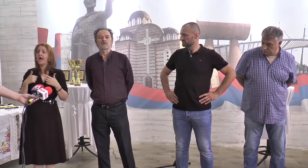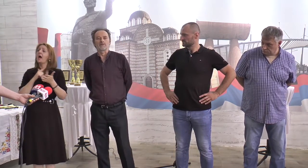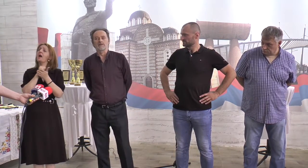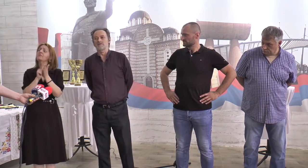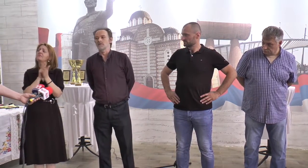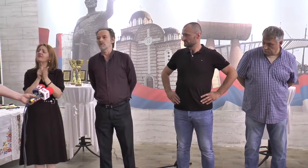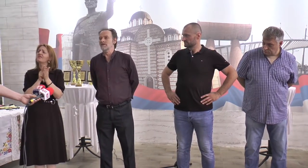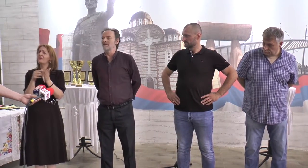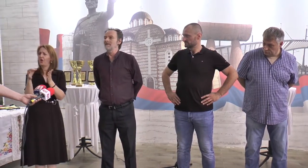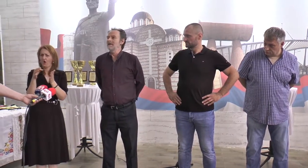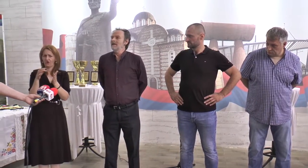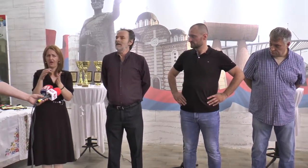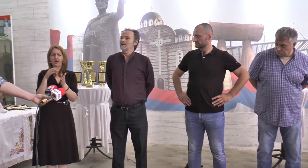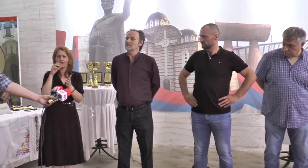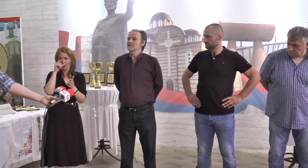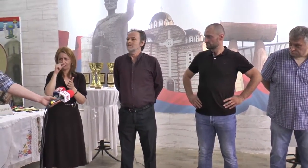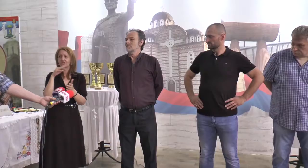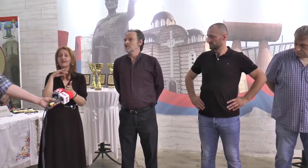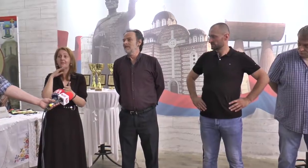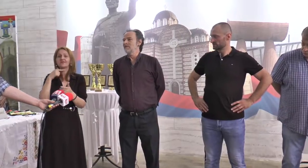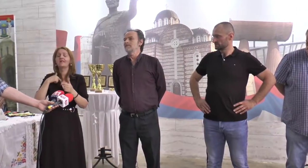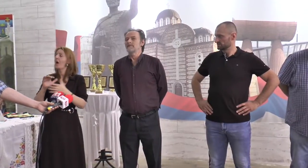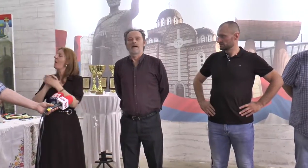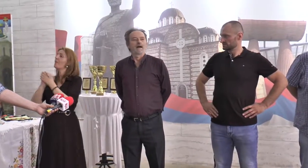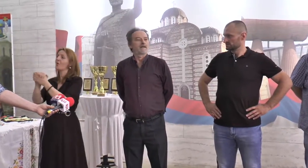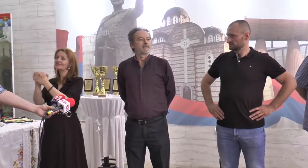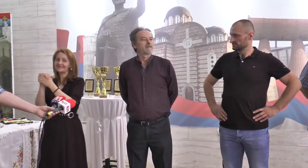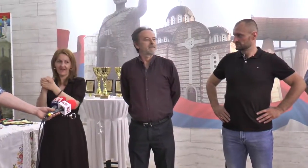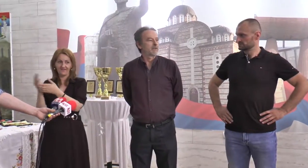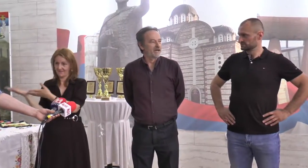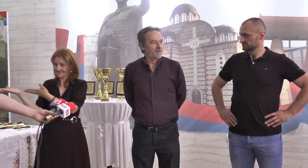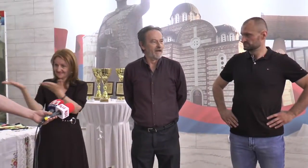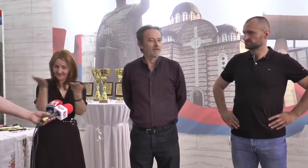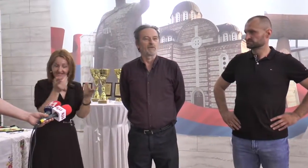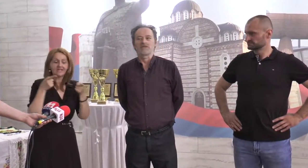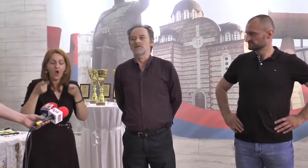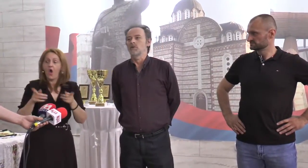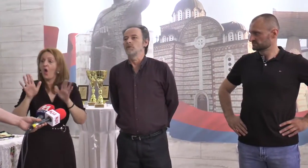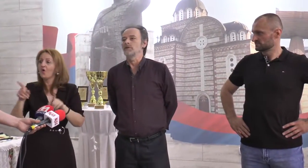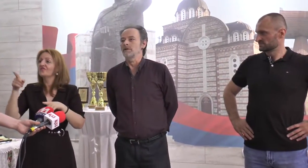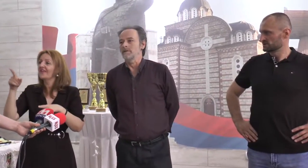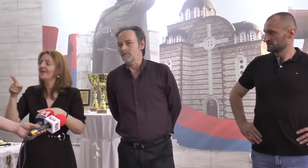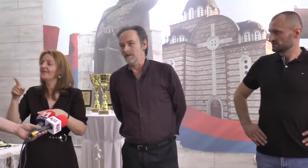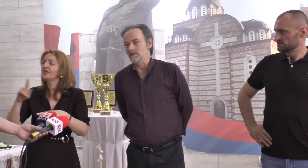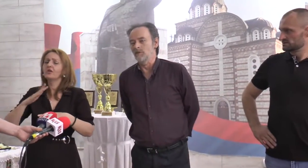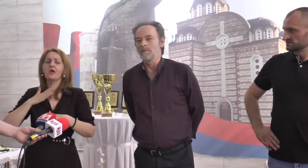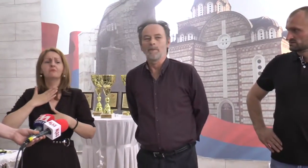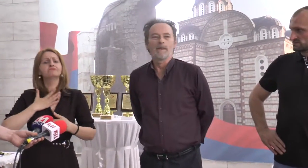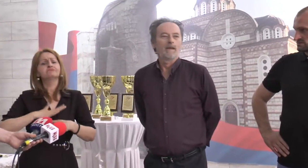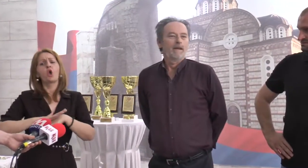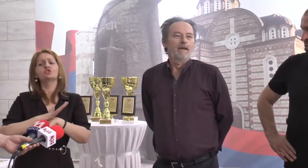opštine Kosovska Mitrovica pozdravim i zaželim vam da se u našem gradu osjećate ugodno i